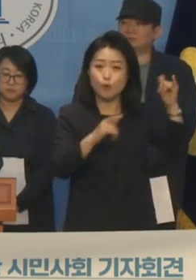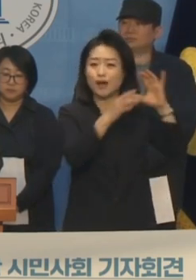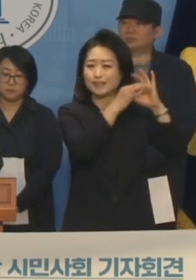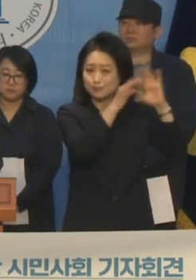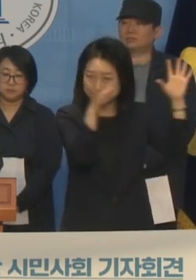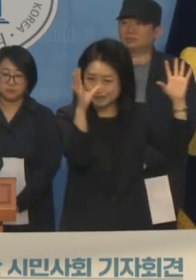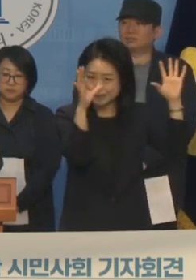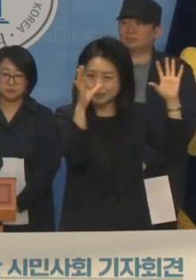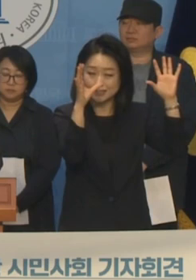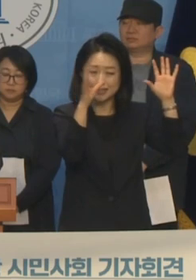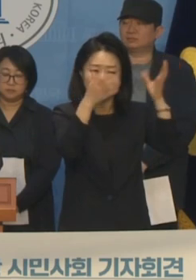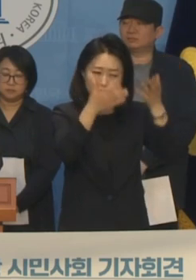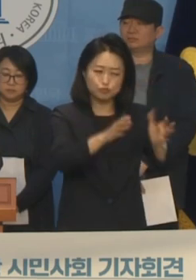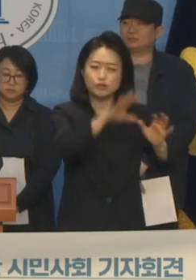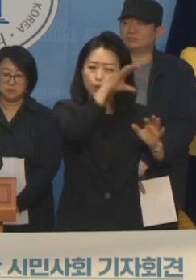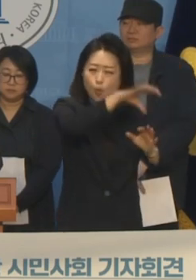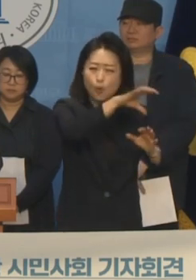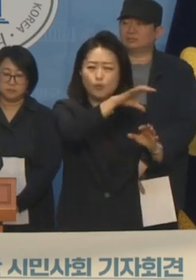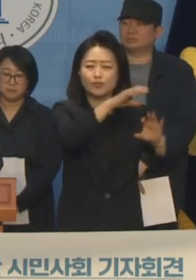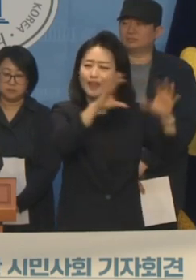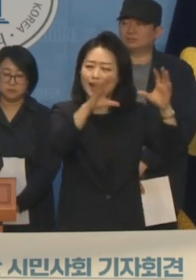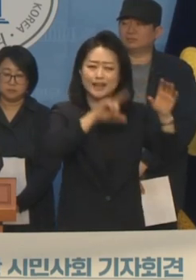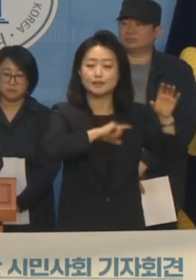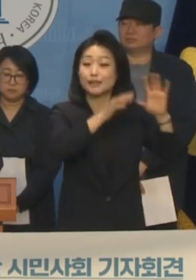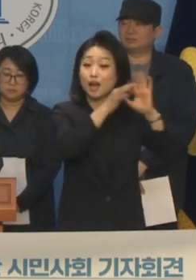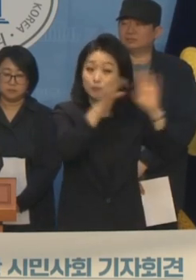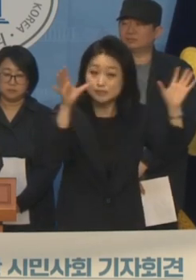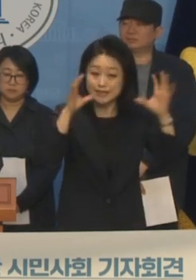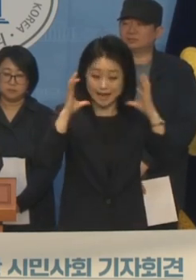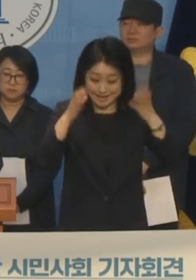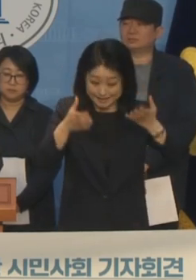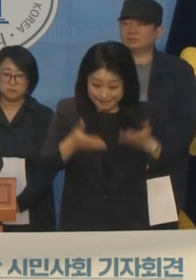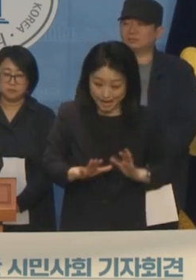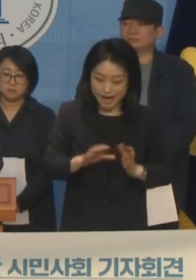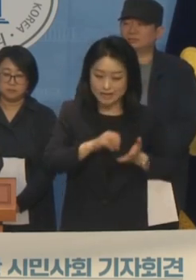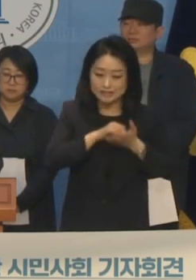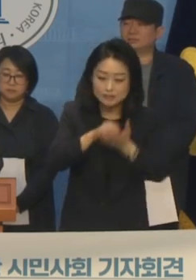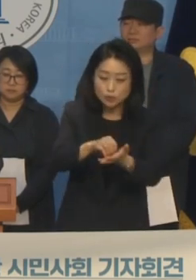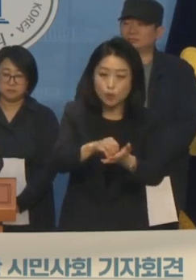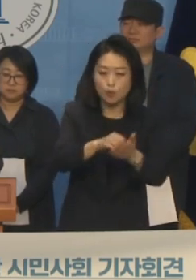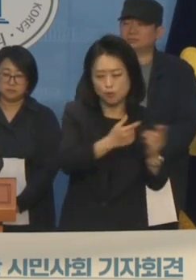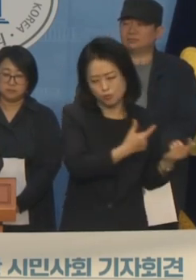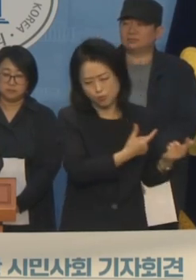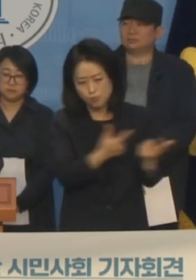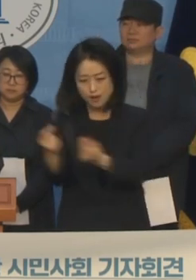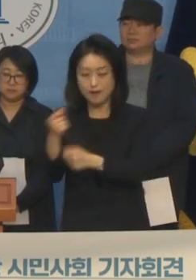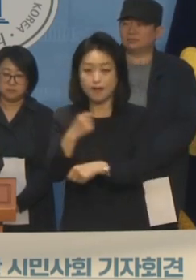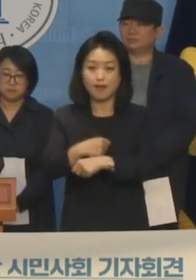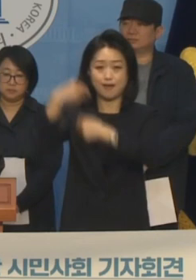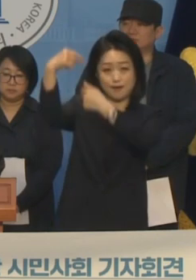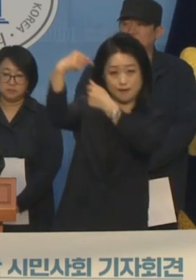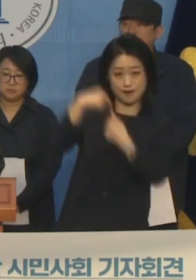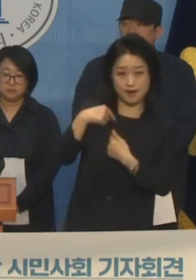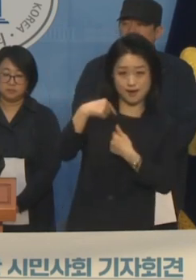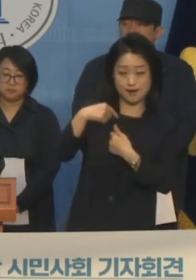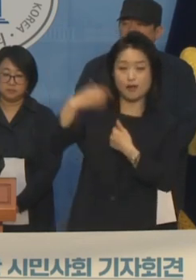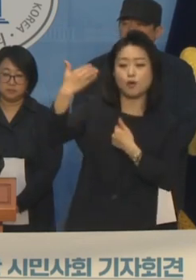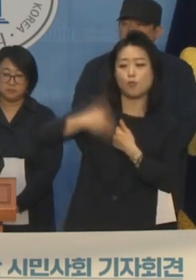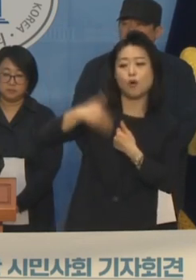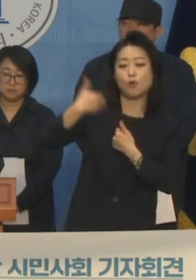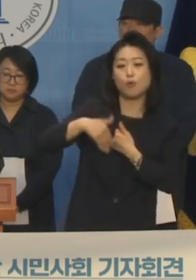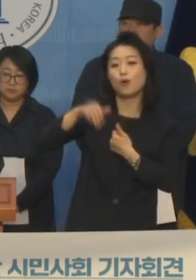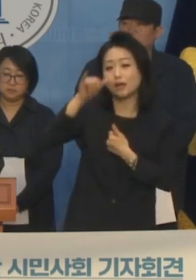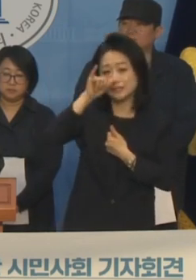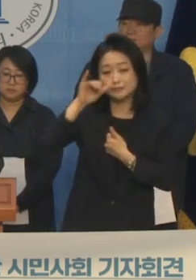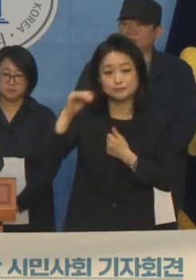또는 출신지와 관계없이 모든 아동이 출생신고를 보편적으로 이용 가능하도록 할 것을 국가에